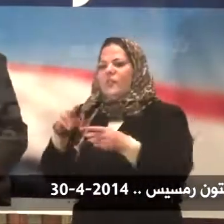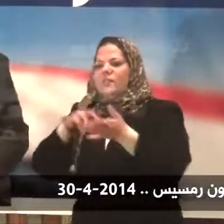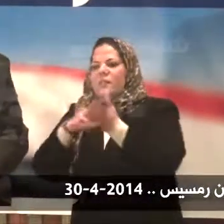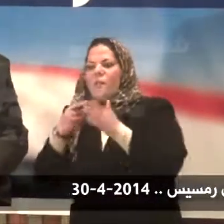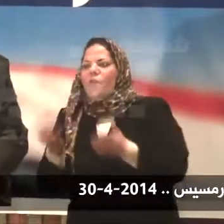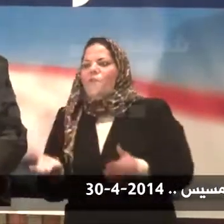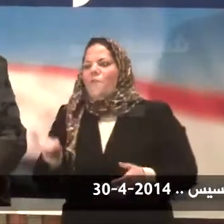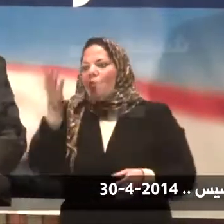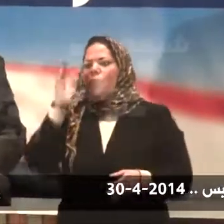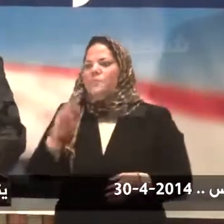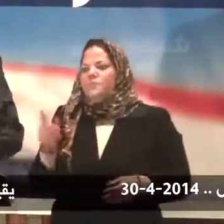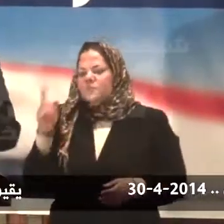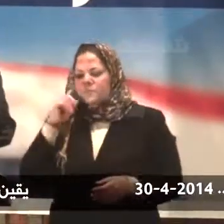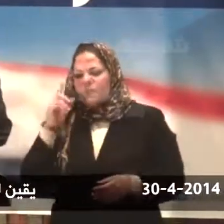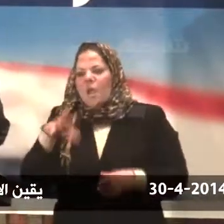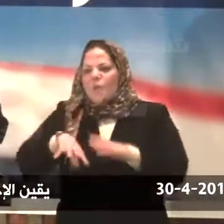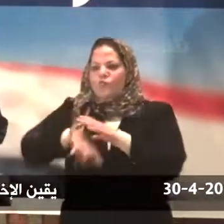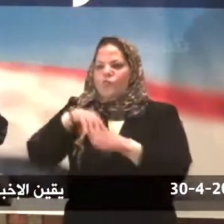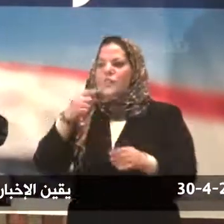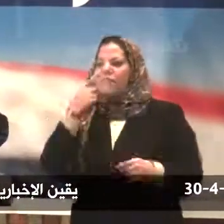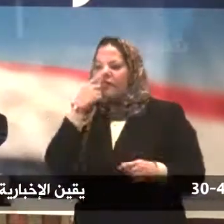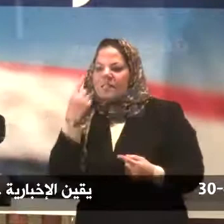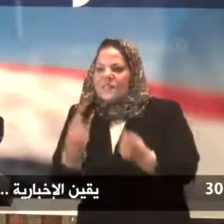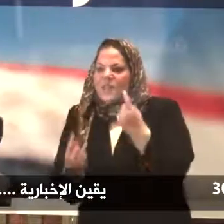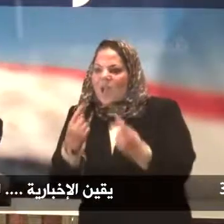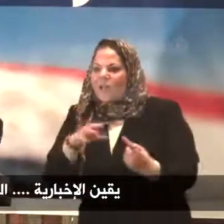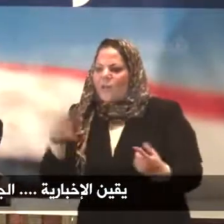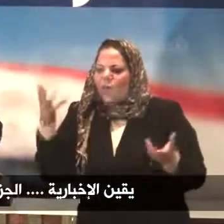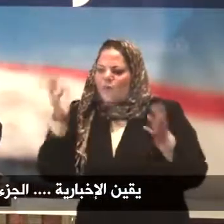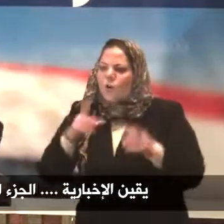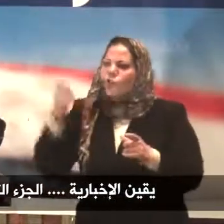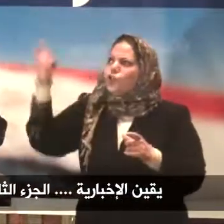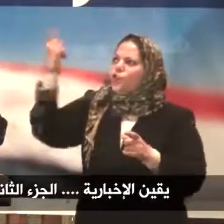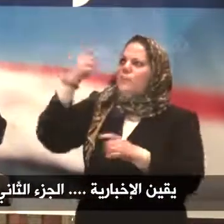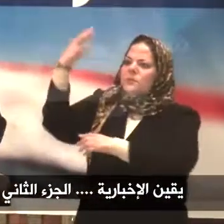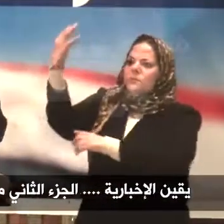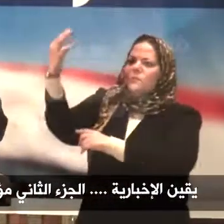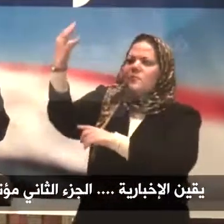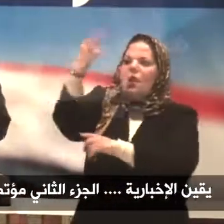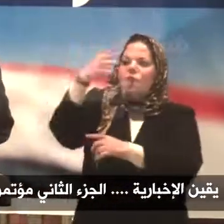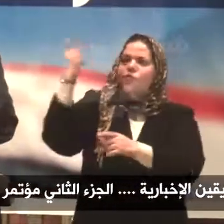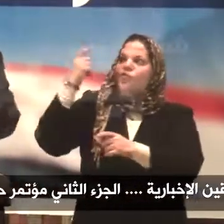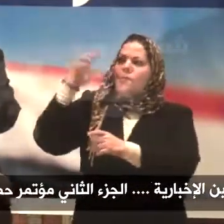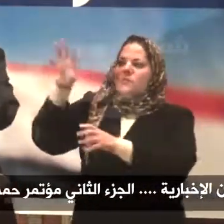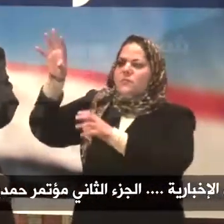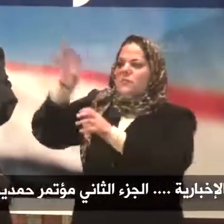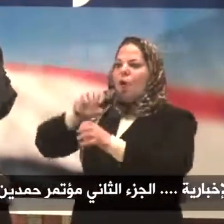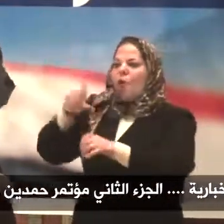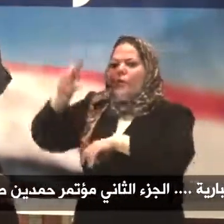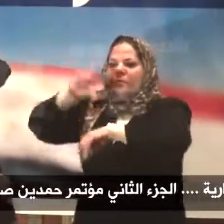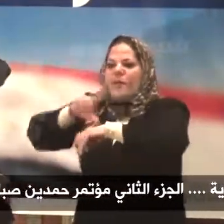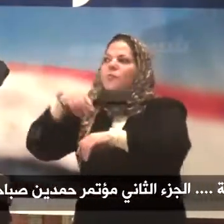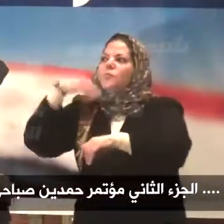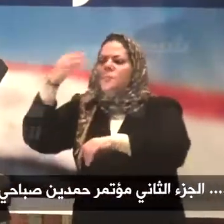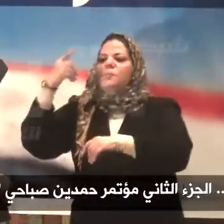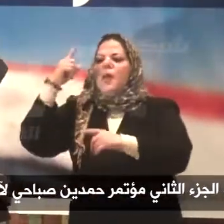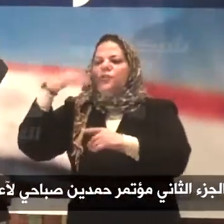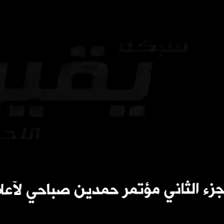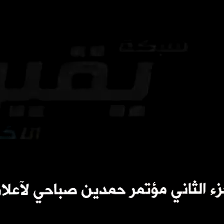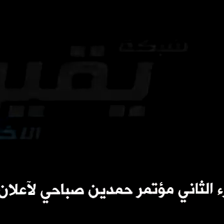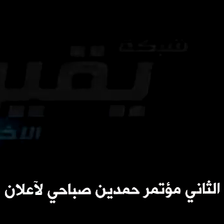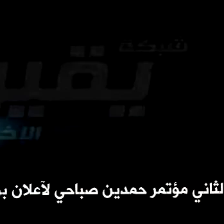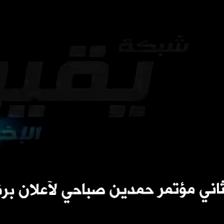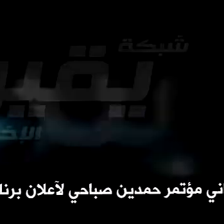أكبر حاجة هتتعمل فيه مزرعة هائلة للطاقة الشمسية، أفق لصناعة جديدة.